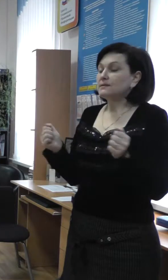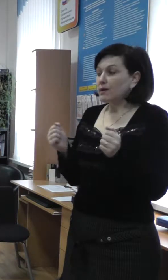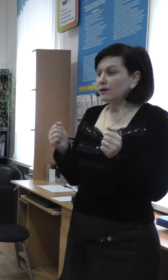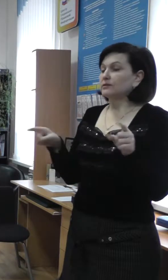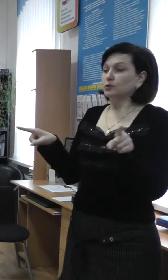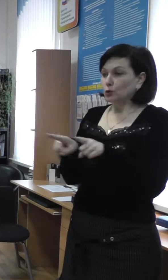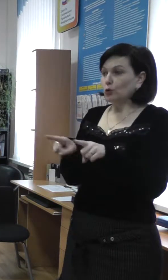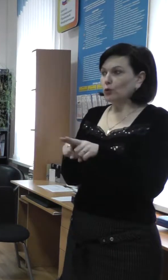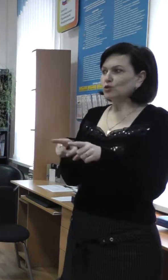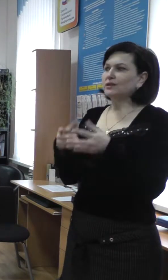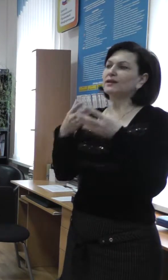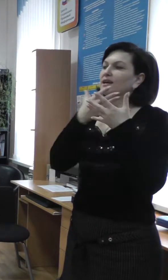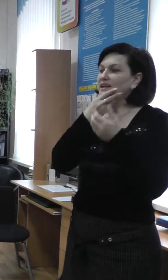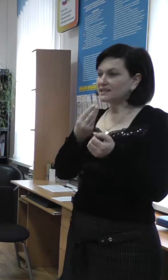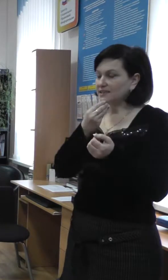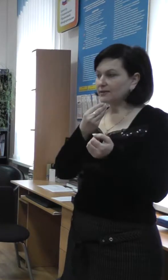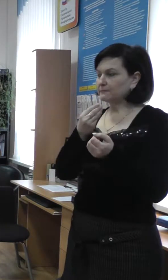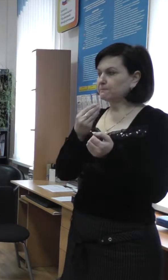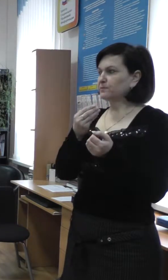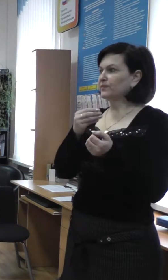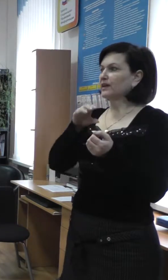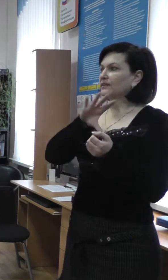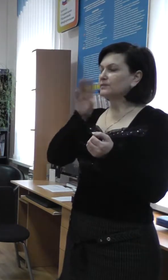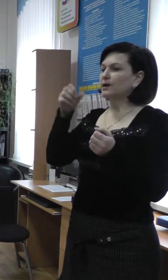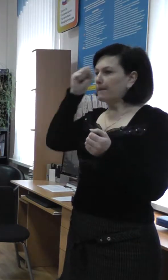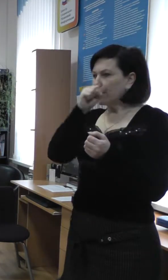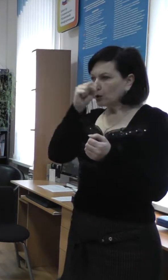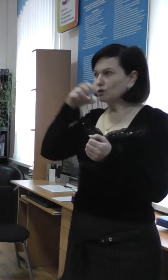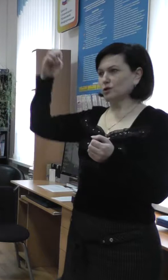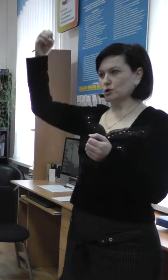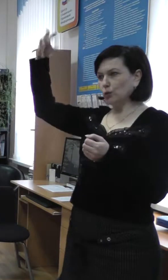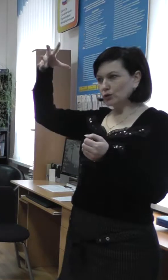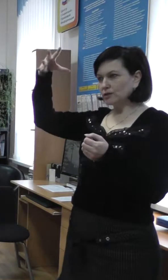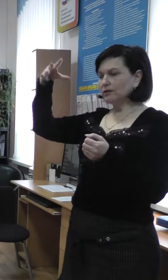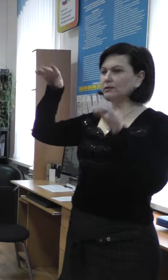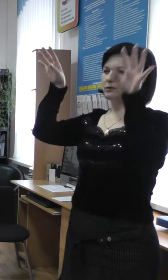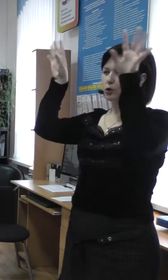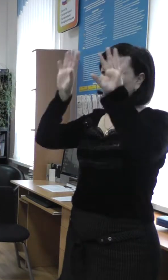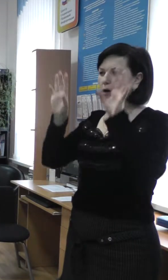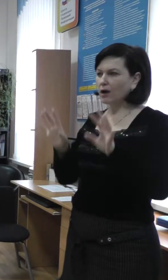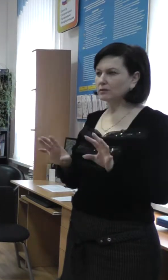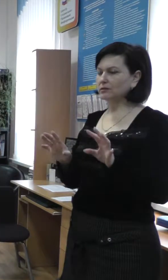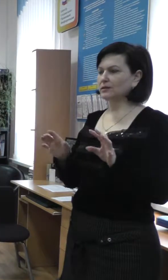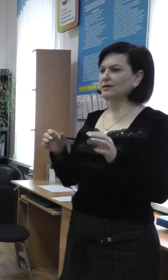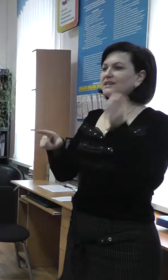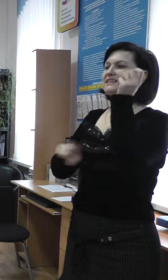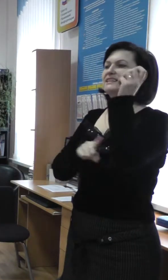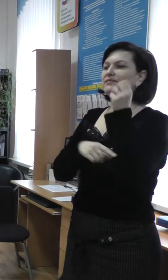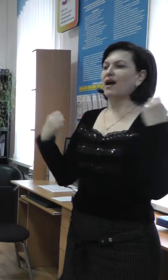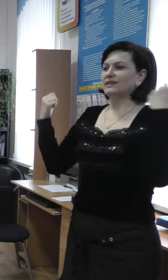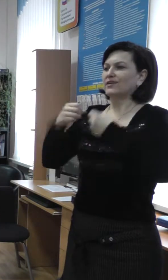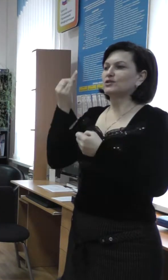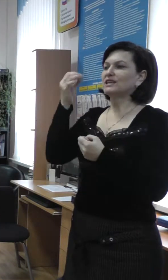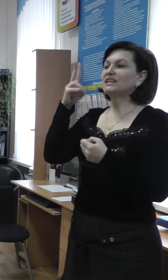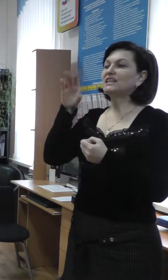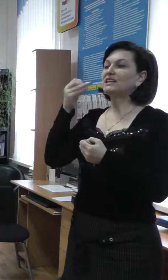зима тоже по-своему великолепная, сочетающая в себе и мороз, и солнце. Когда в туман и мороз одеваются деревья в иней,